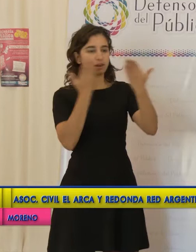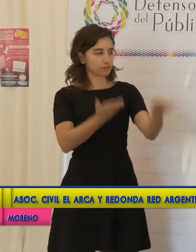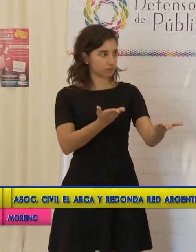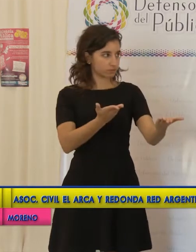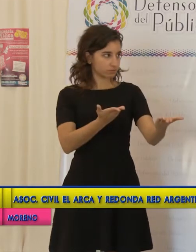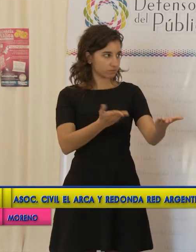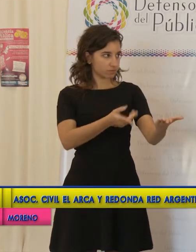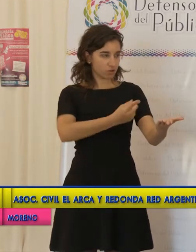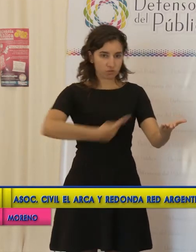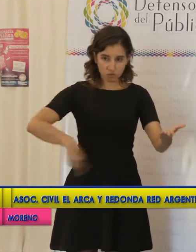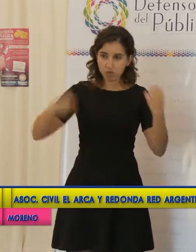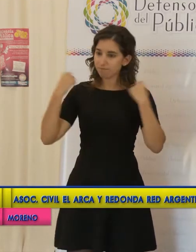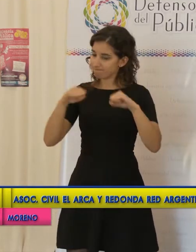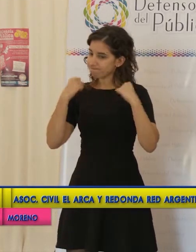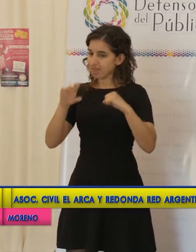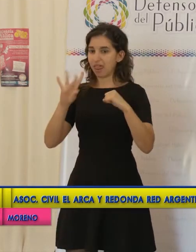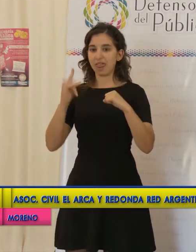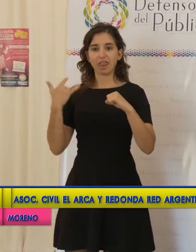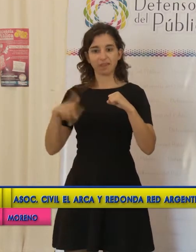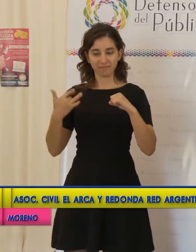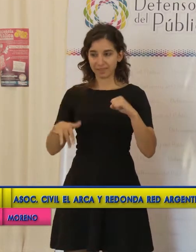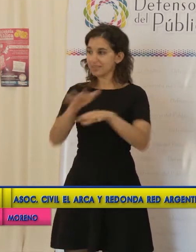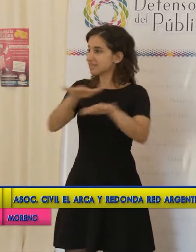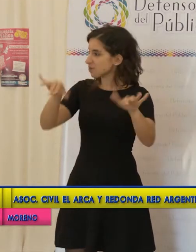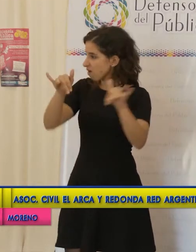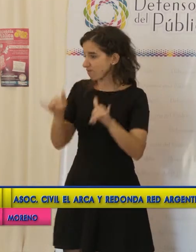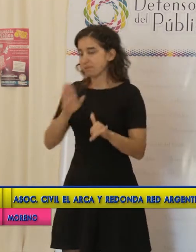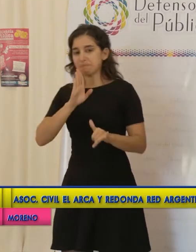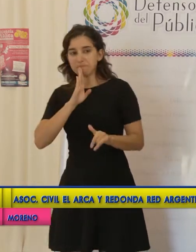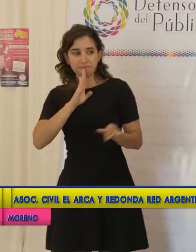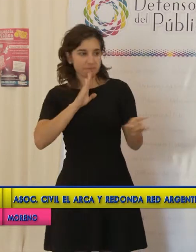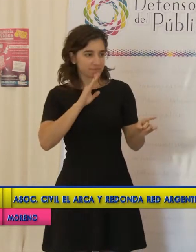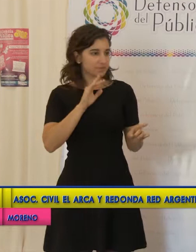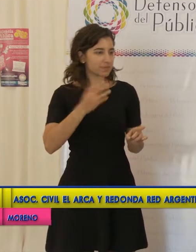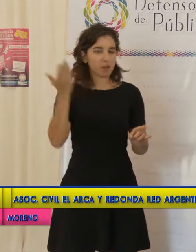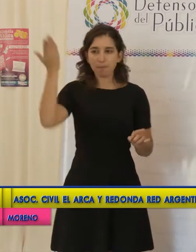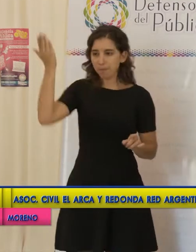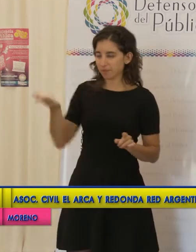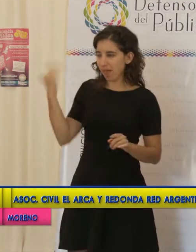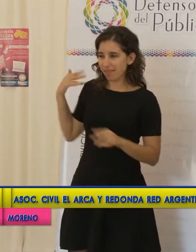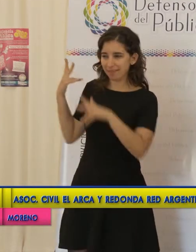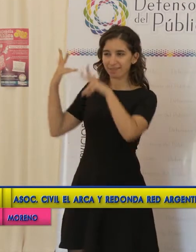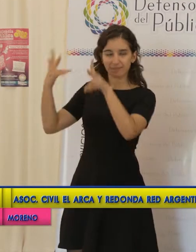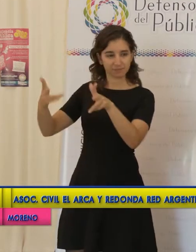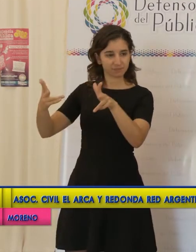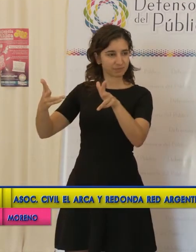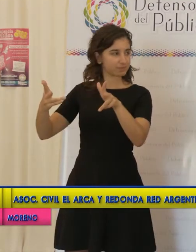es una práctica que cuesta. También téngannos paciencia porque, como dijo algún otro compañero en otro momento,